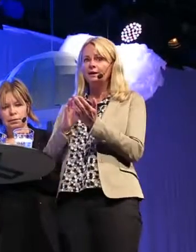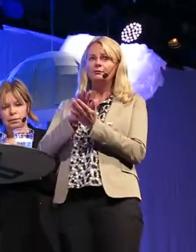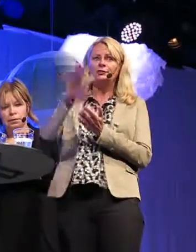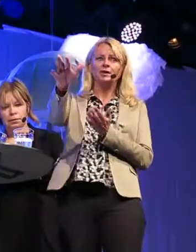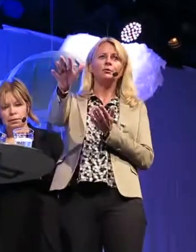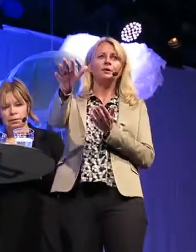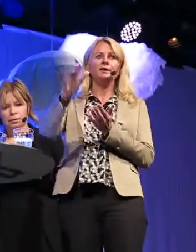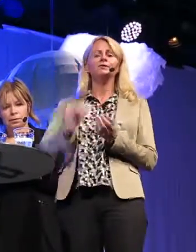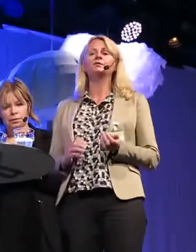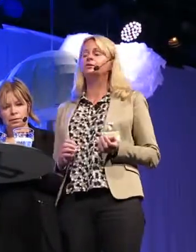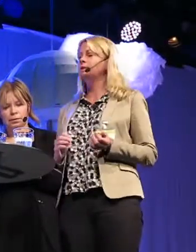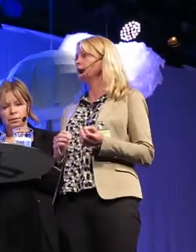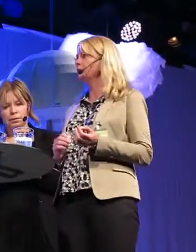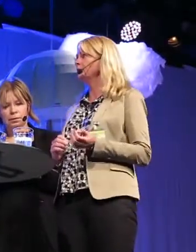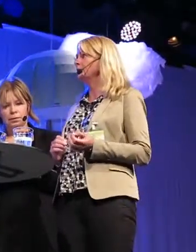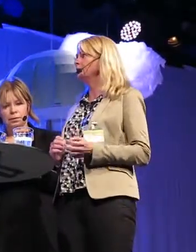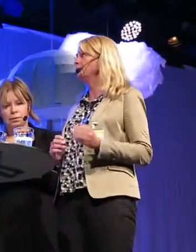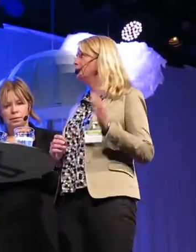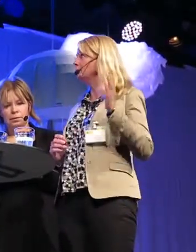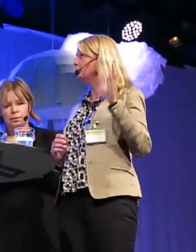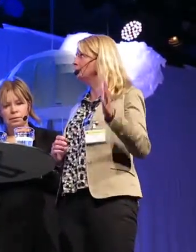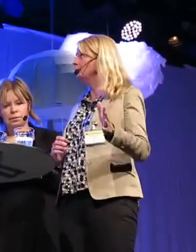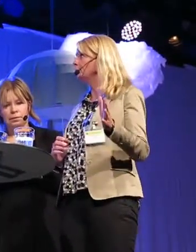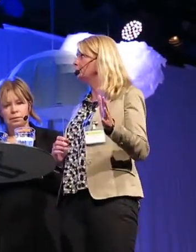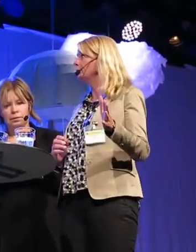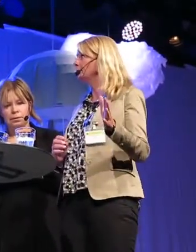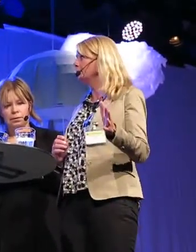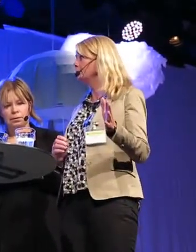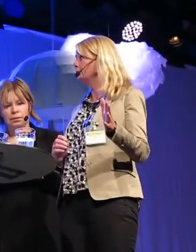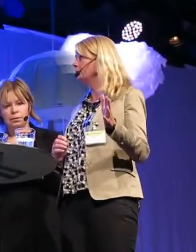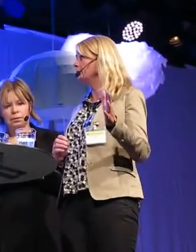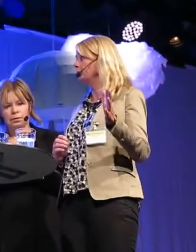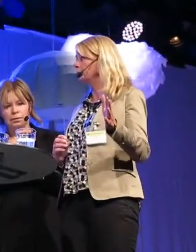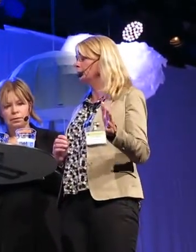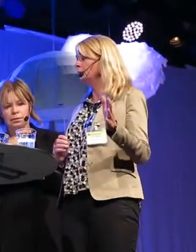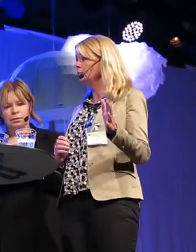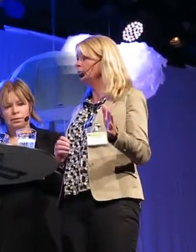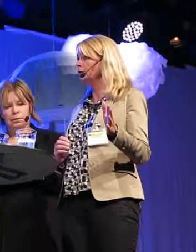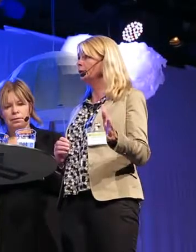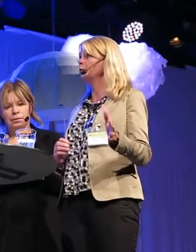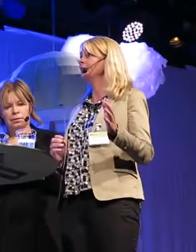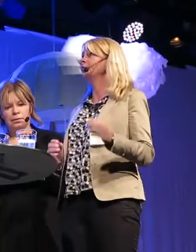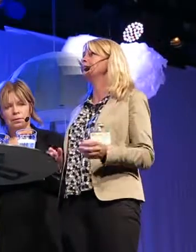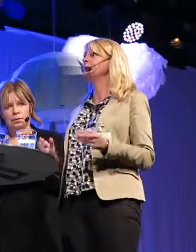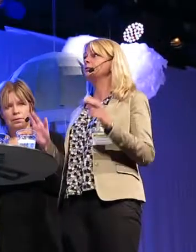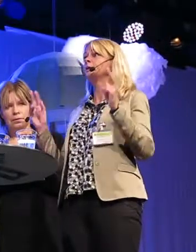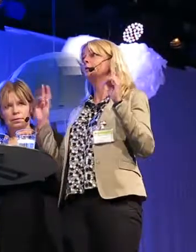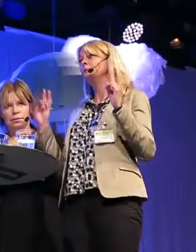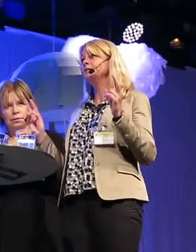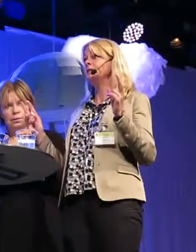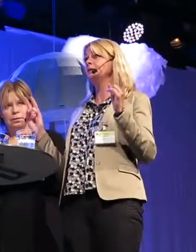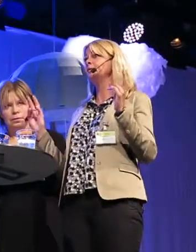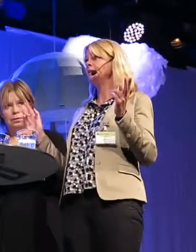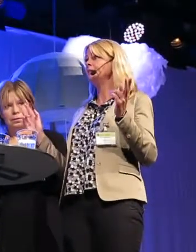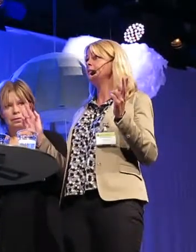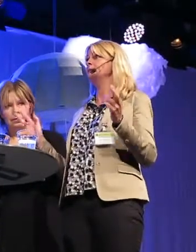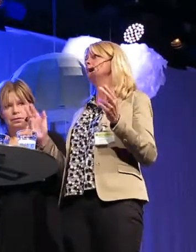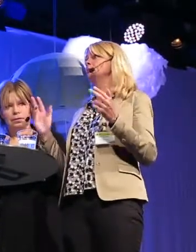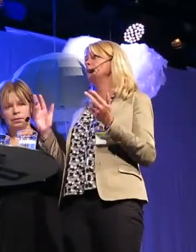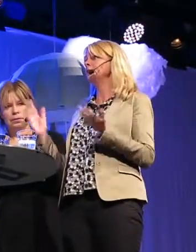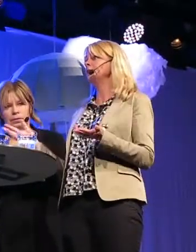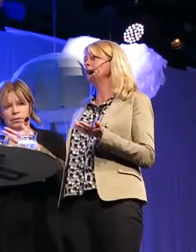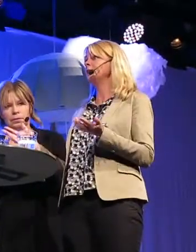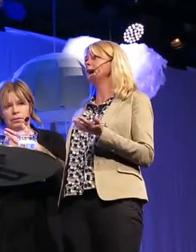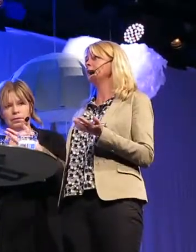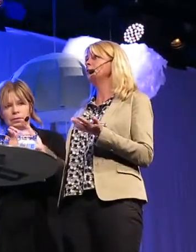byta ut all fossil olja som vi tar in i våra raffinerier mot förnybara råvaror och tillverka alltså bensin och diesel